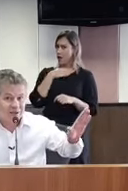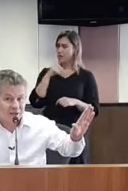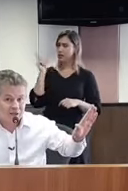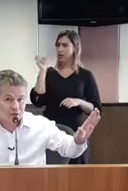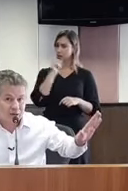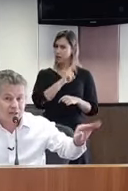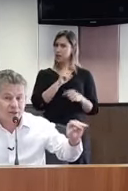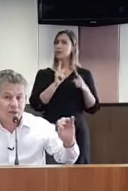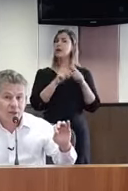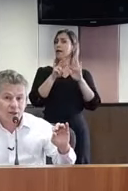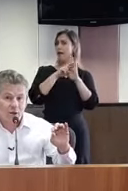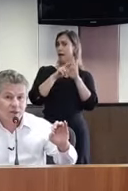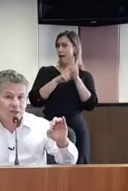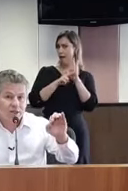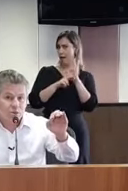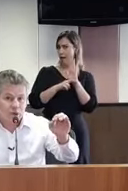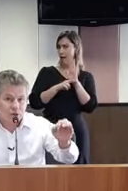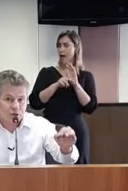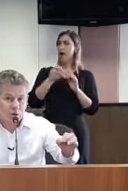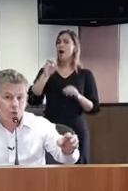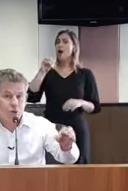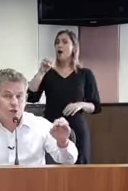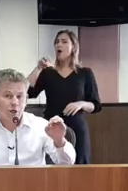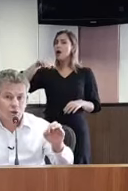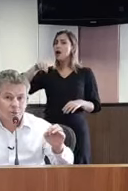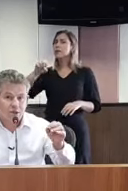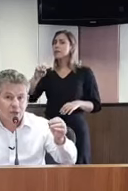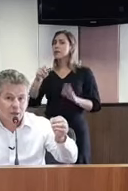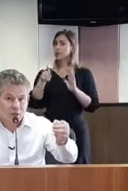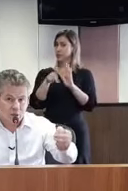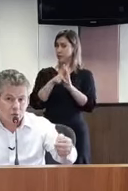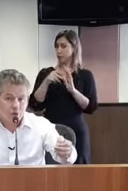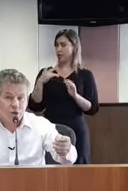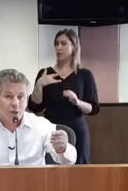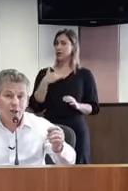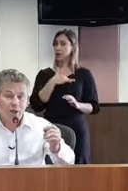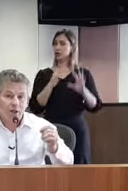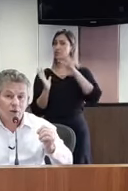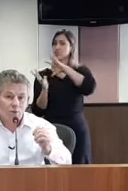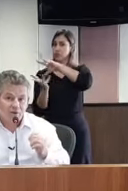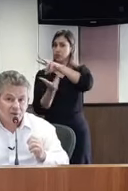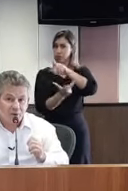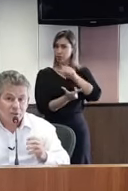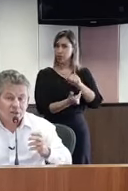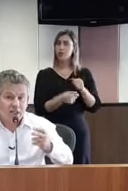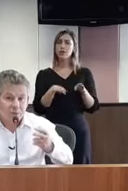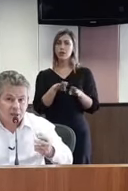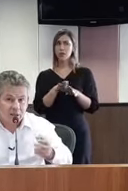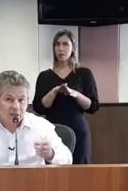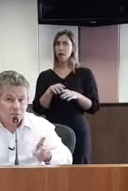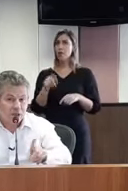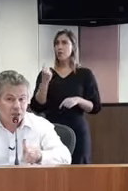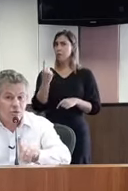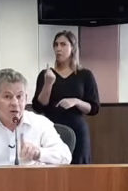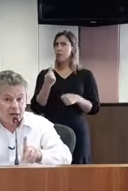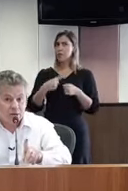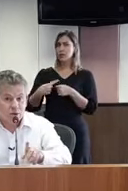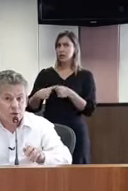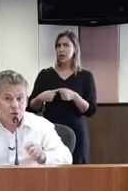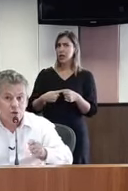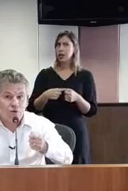regras internacionais da Organização Mundial de Saúde, do Ministério de Saúde, né, um prefeito de uma cidade pequena que não tem